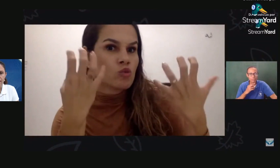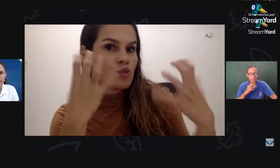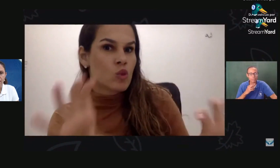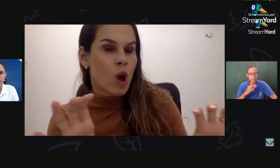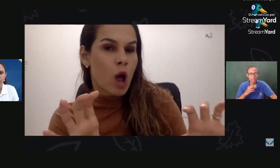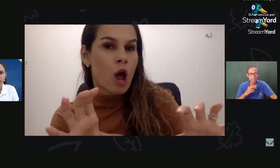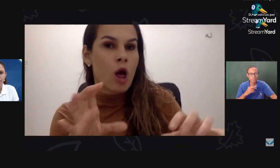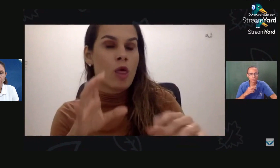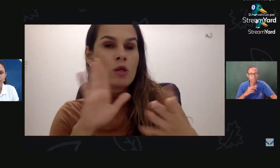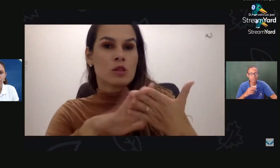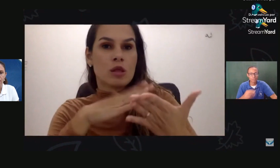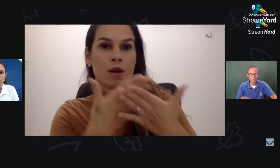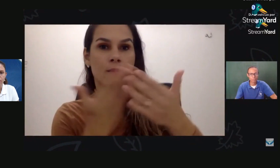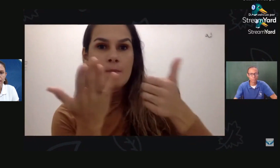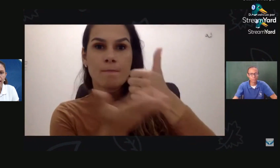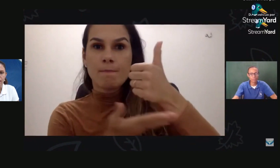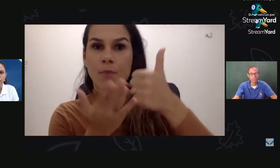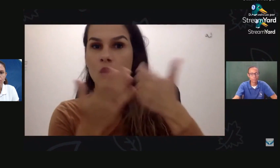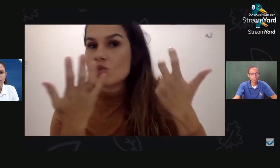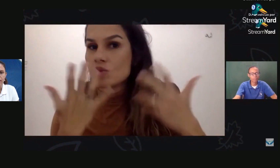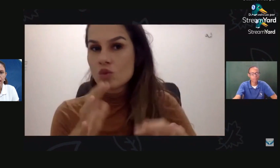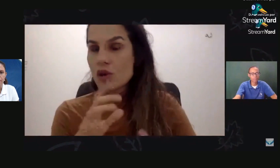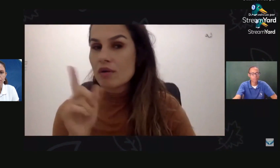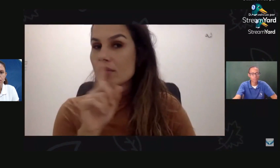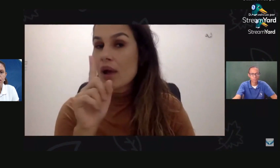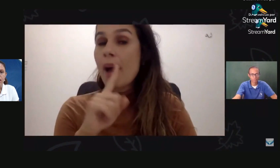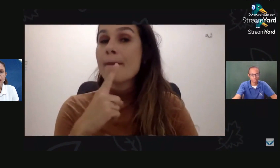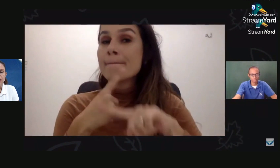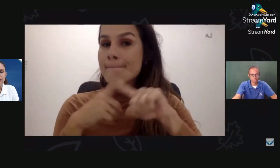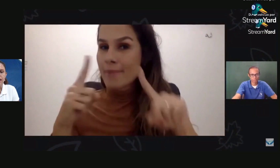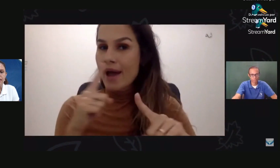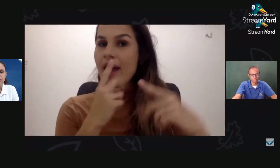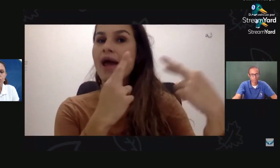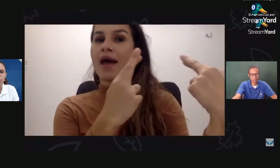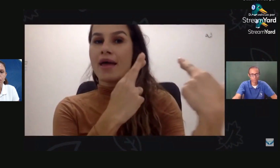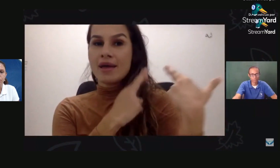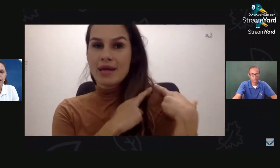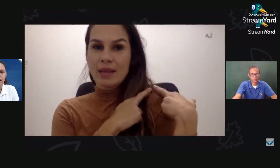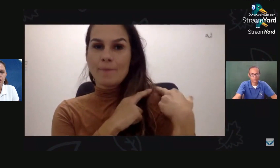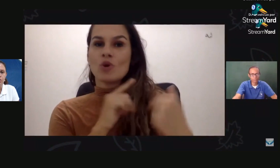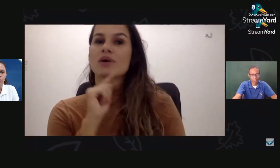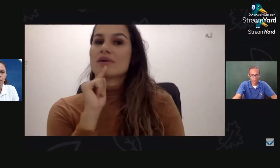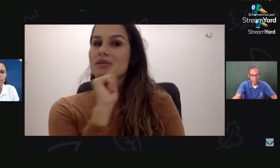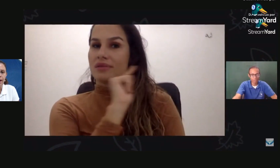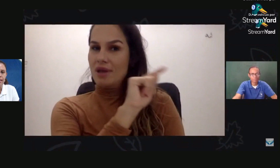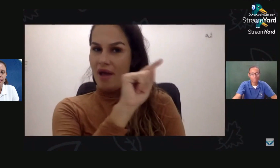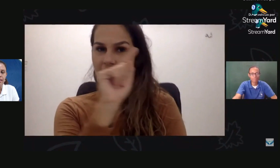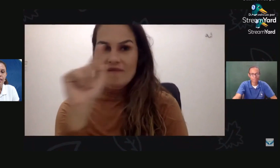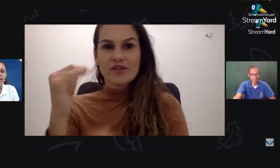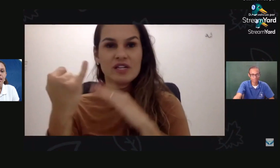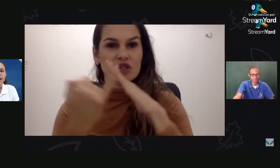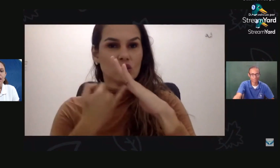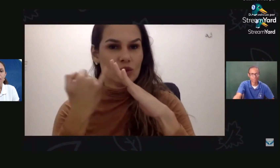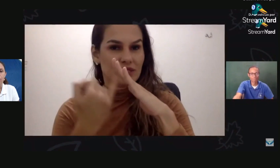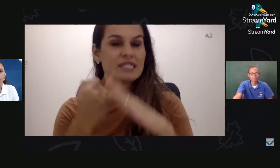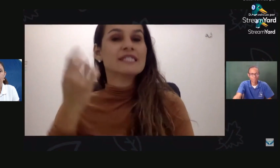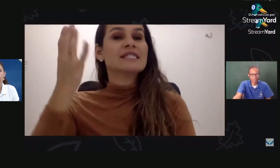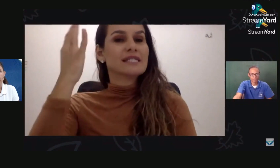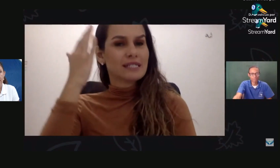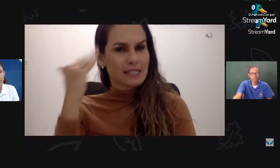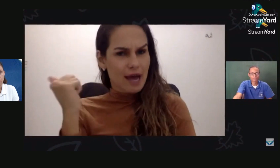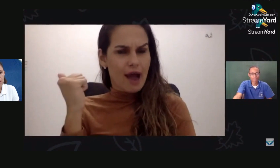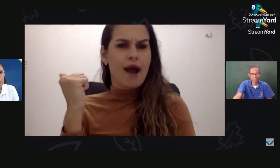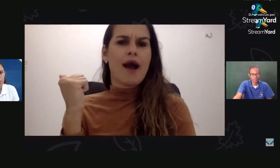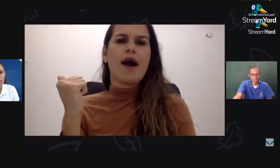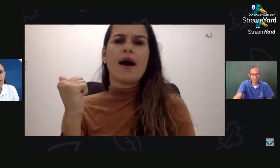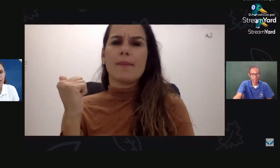cheguei assim, olha, e falando, olha, eu não quero que o intérprete, né, esteja comigo porque ele é só de forma básica. Eu